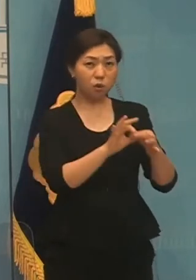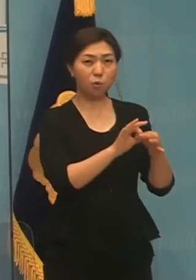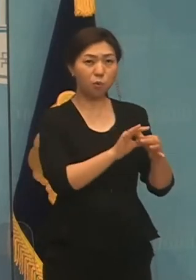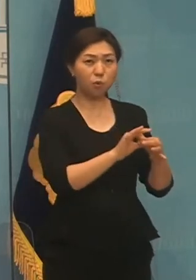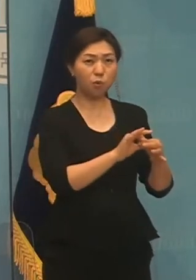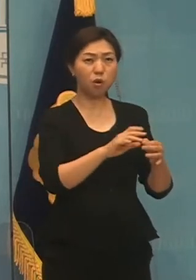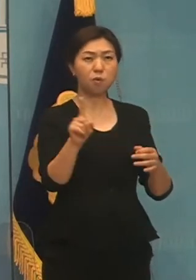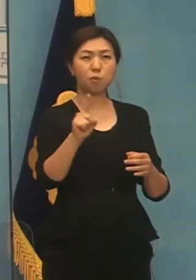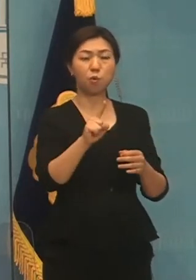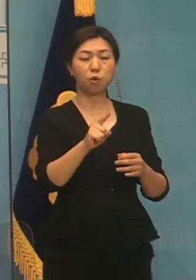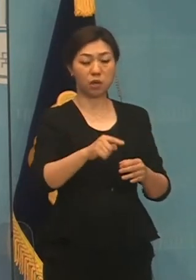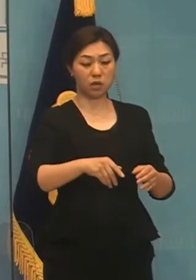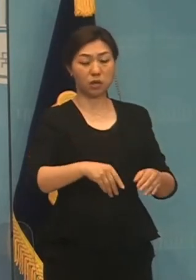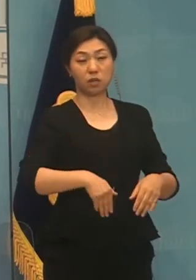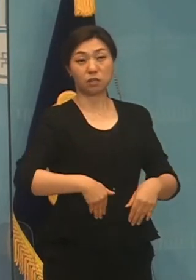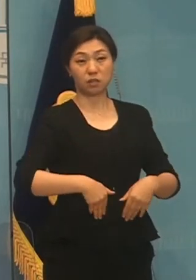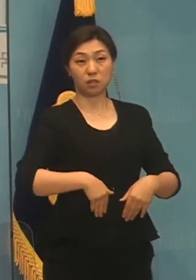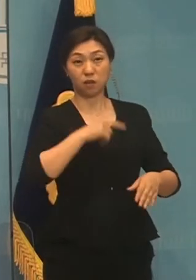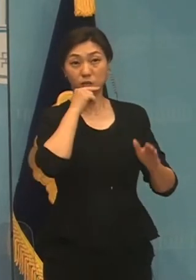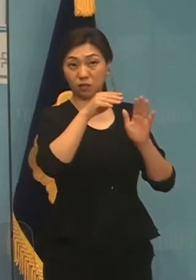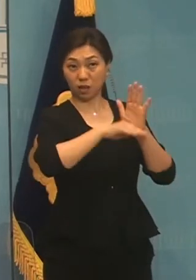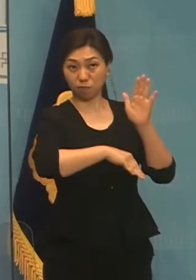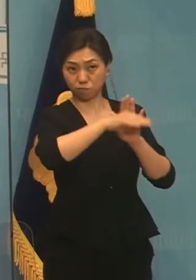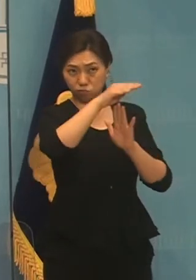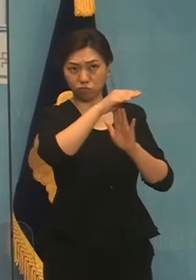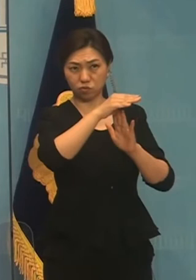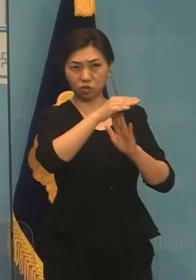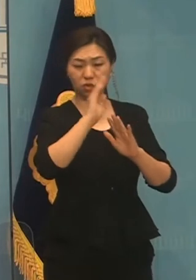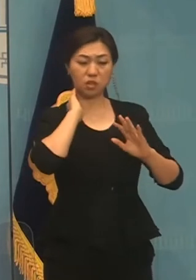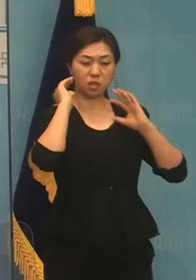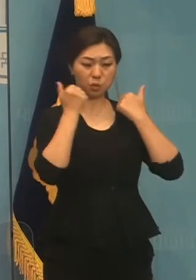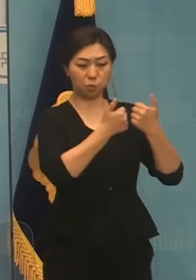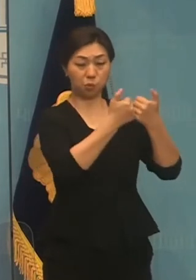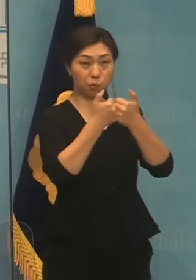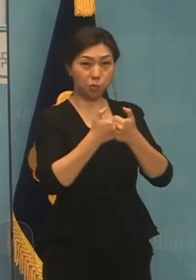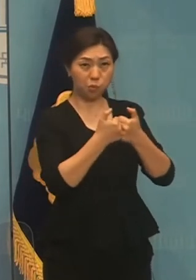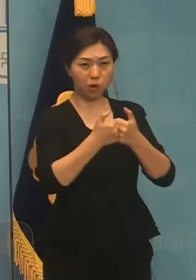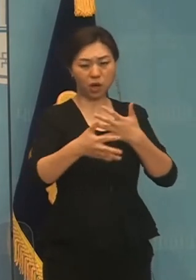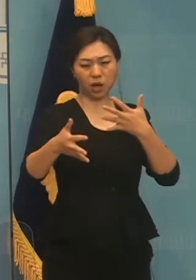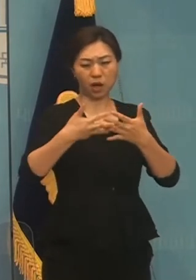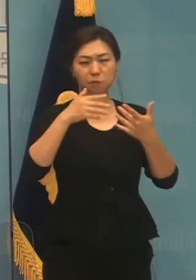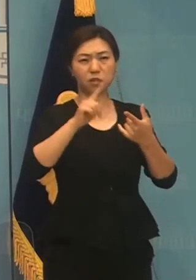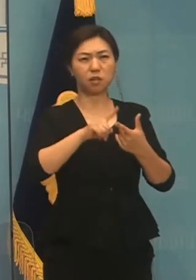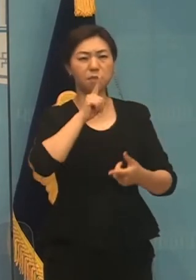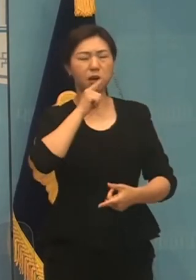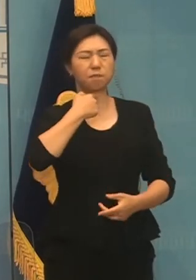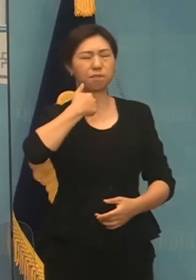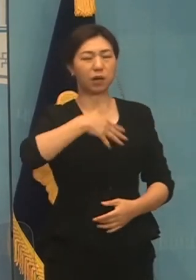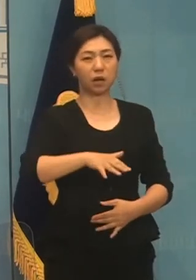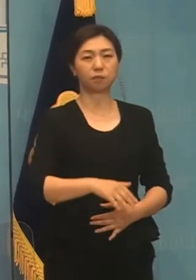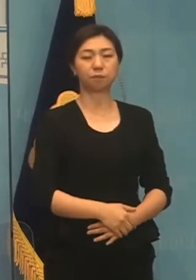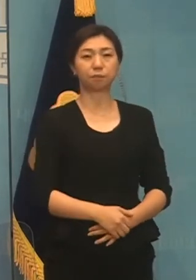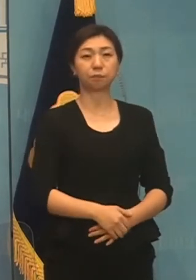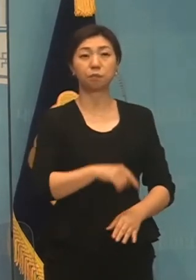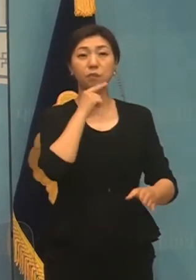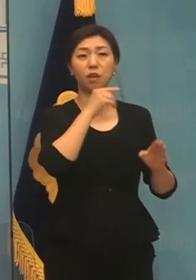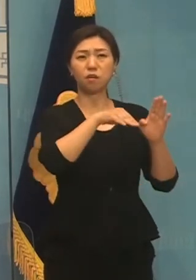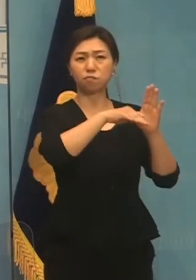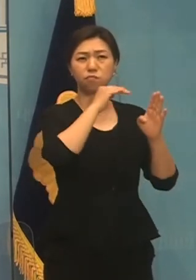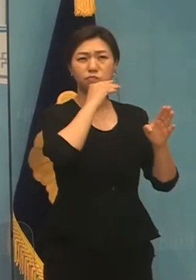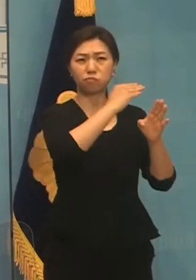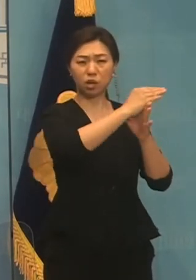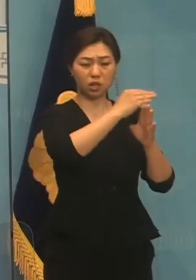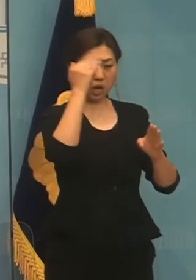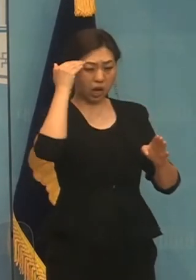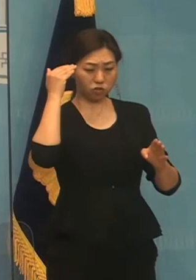담화에서도 남북정상회담이나 남북 간 합의에 대해서는 언급조차 하지 않고 있다. 북한은 아예 무시하고